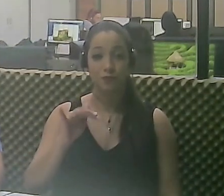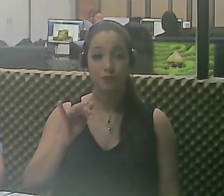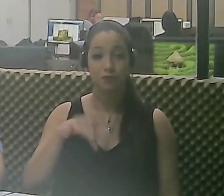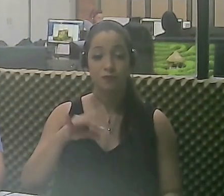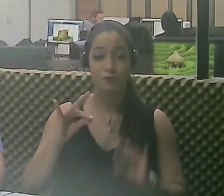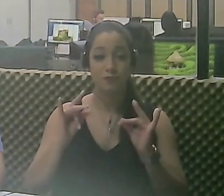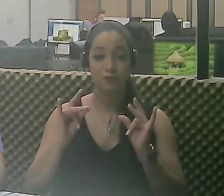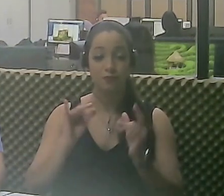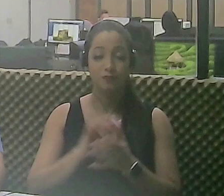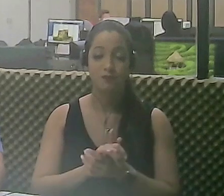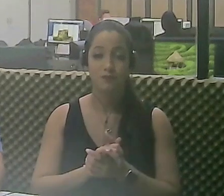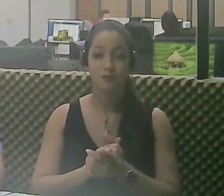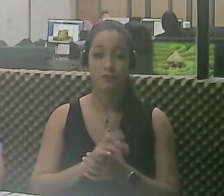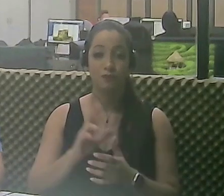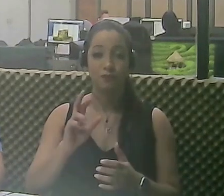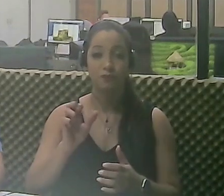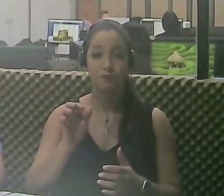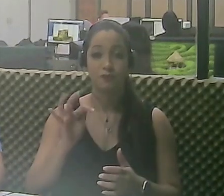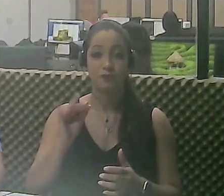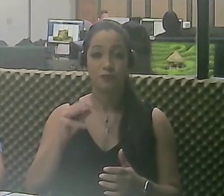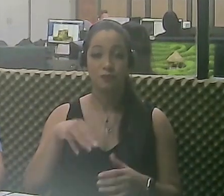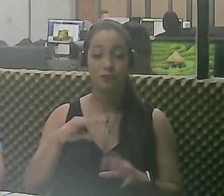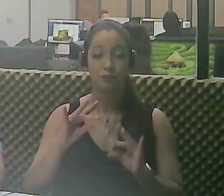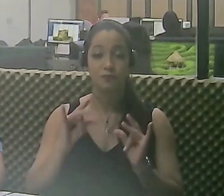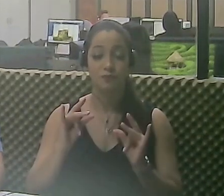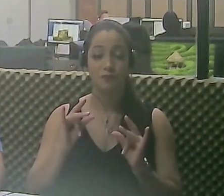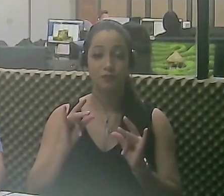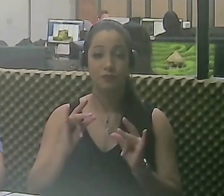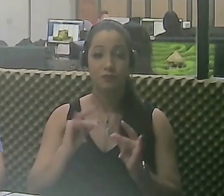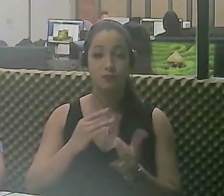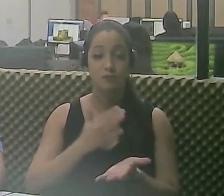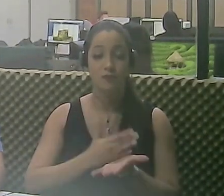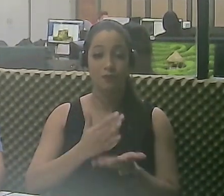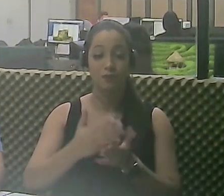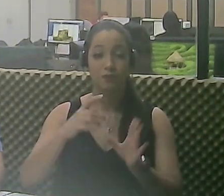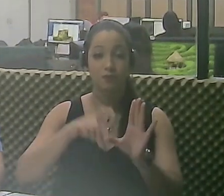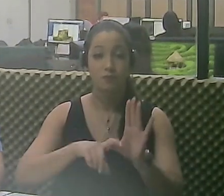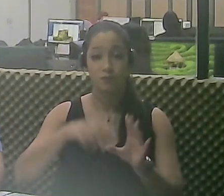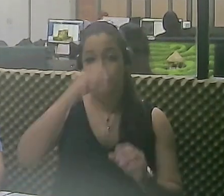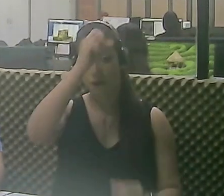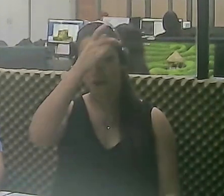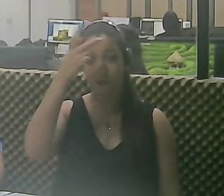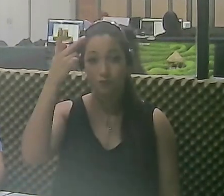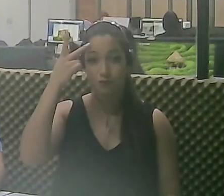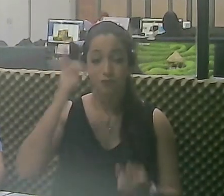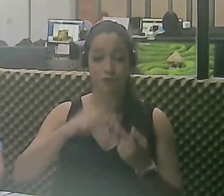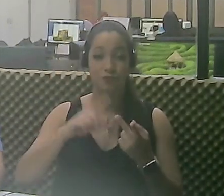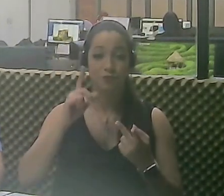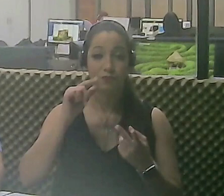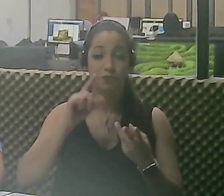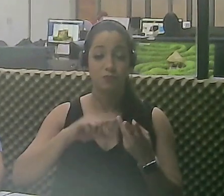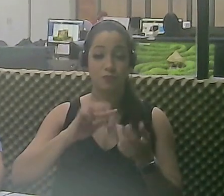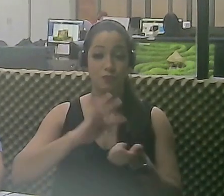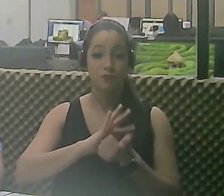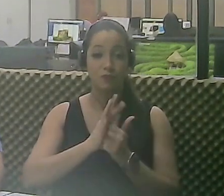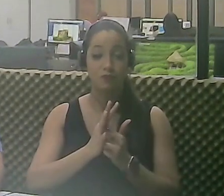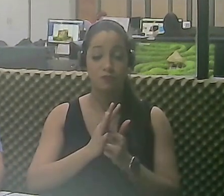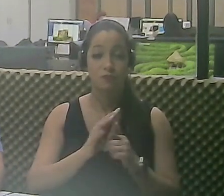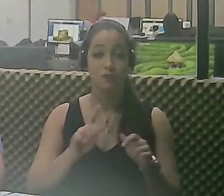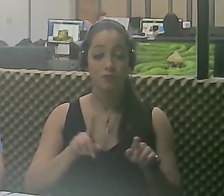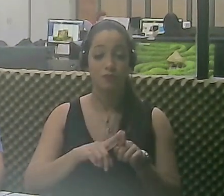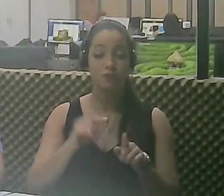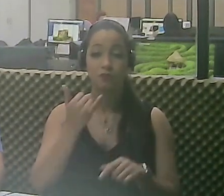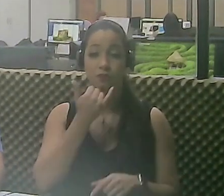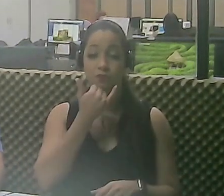Zera Tudo. O Refim Zera Tudo contempla refinanciamentos de débitos com a Prefeitura, DEMAI e FUTEL e remissão